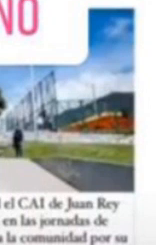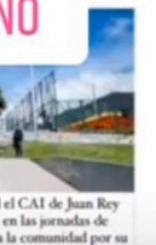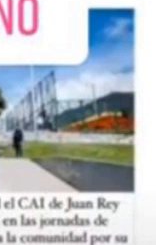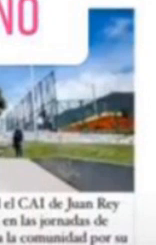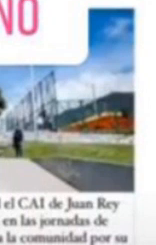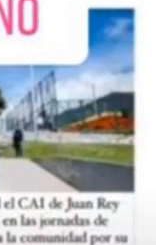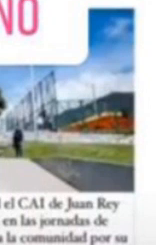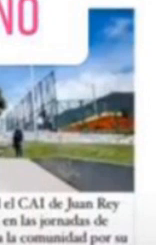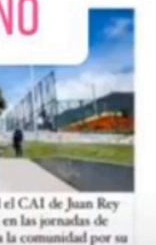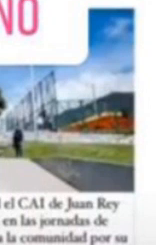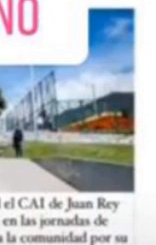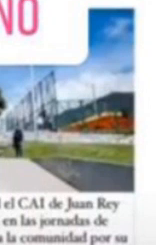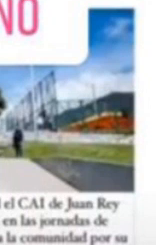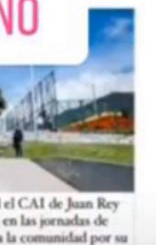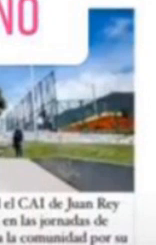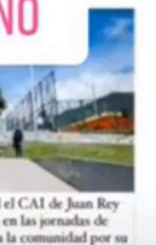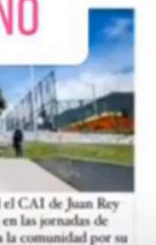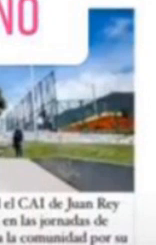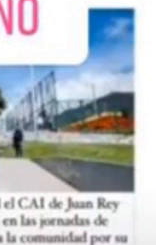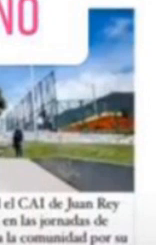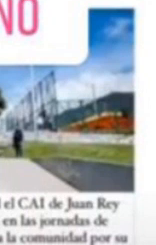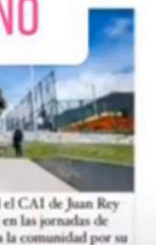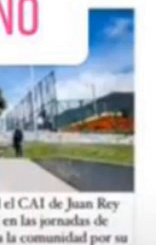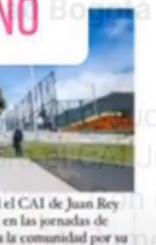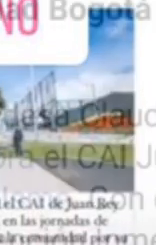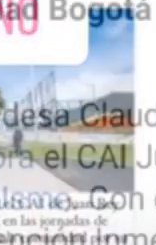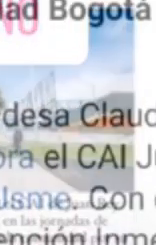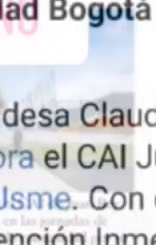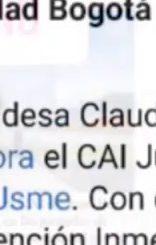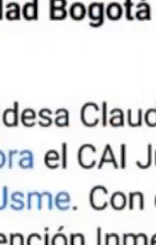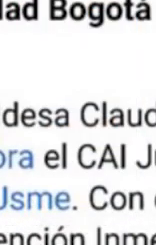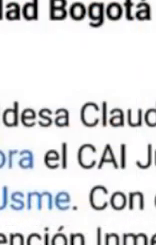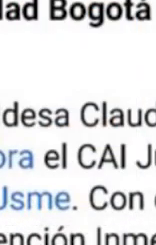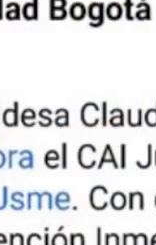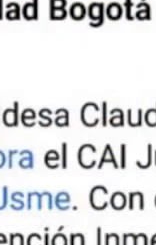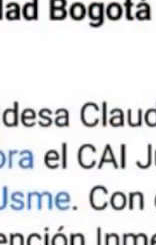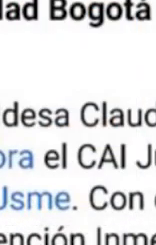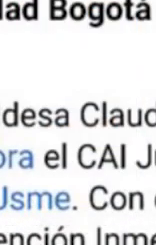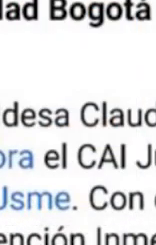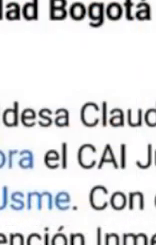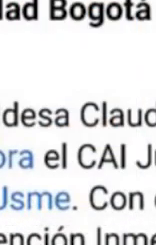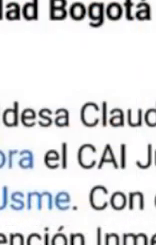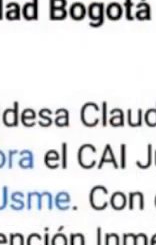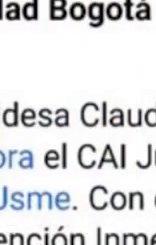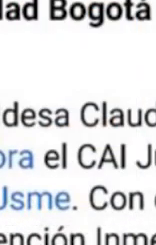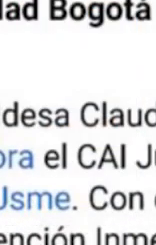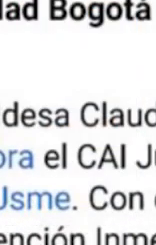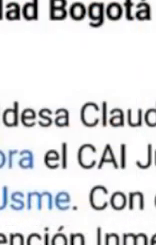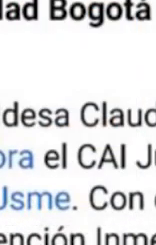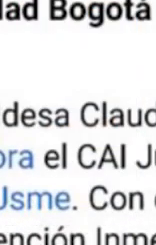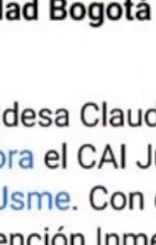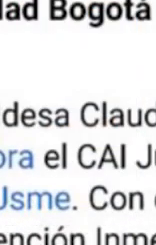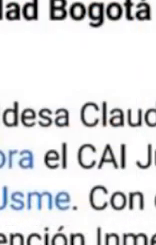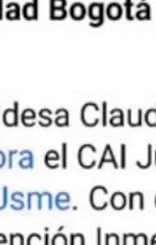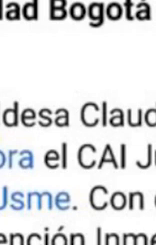gracias a la comunidad por su apoyo juntos recuperamos la confianza por su parte en la misma red social la secretaria de seguridad